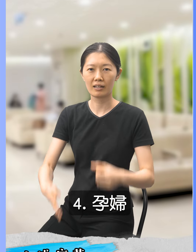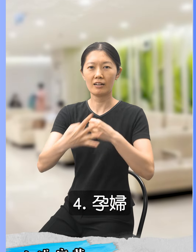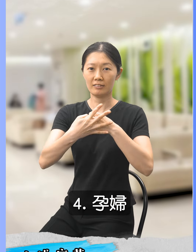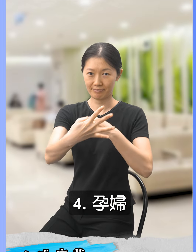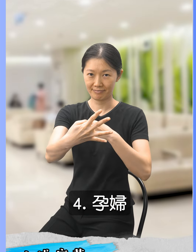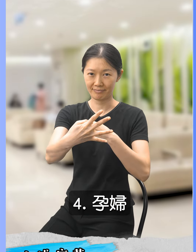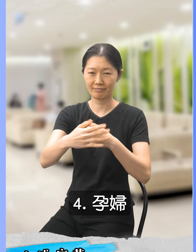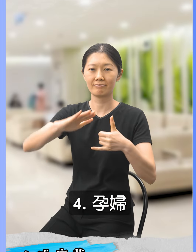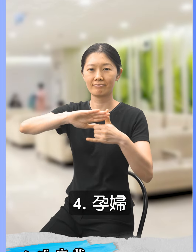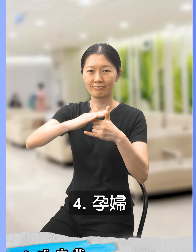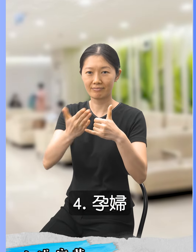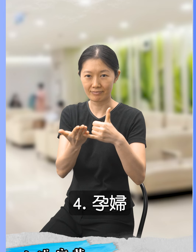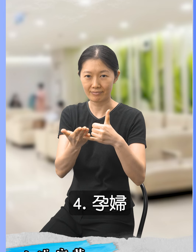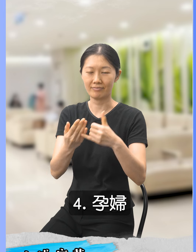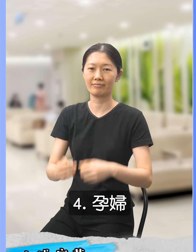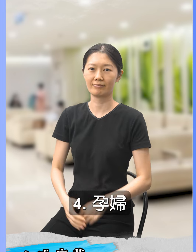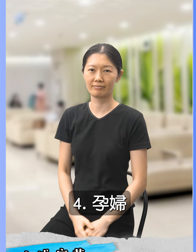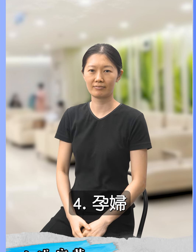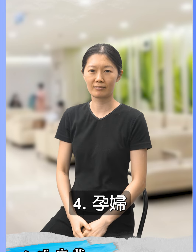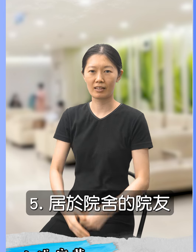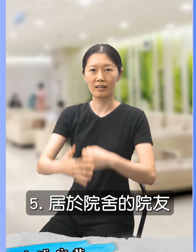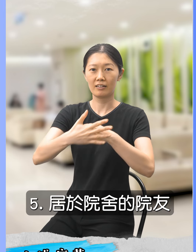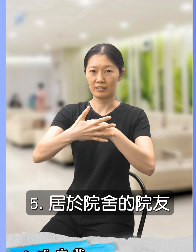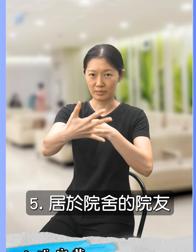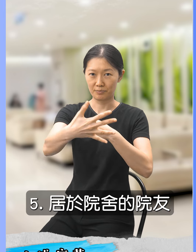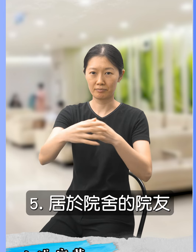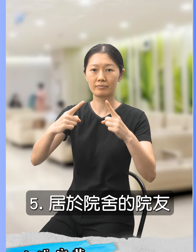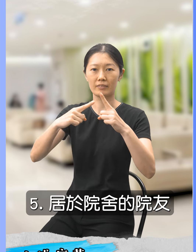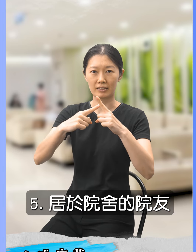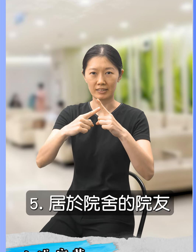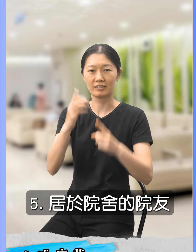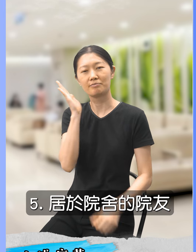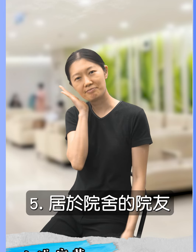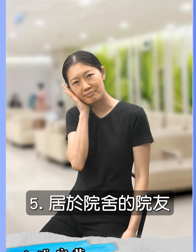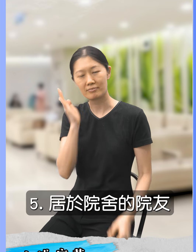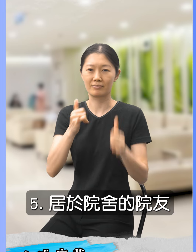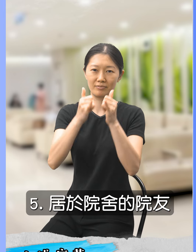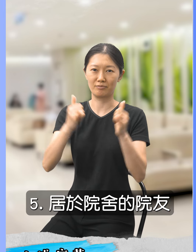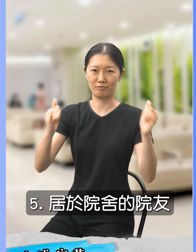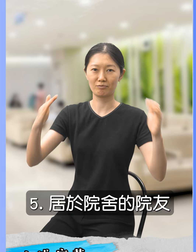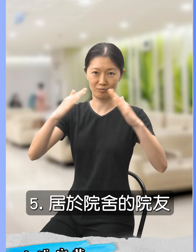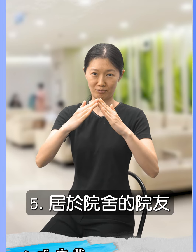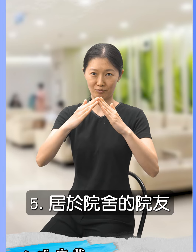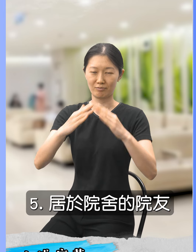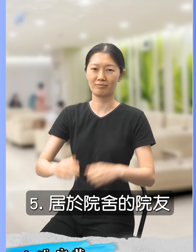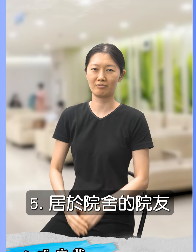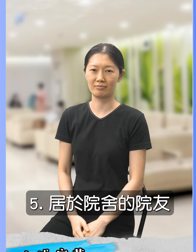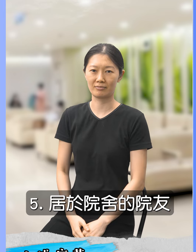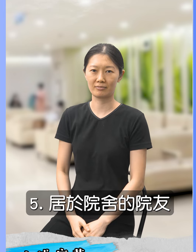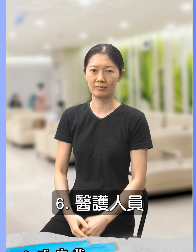第四，孕婦。第五，居於院舍嘅院友。